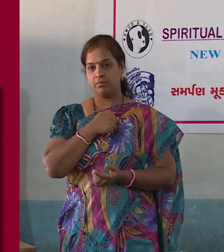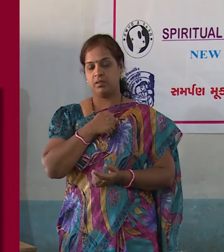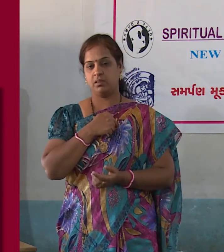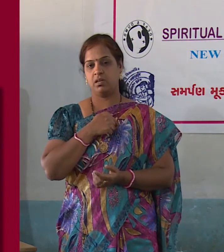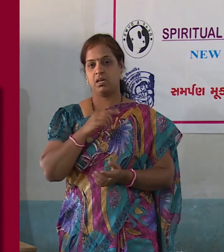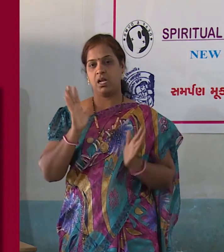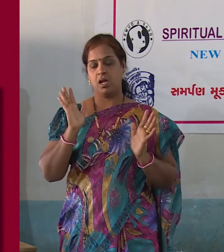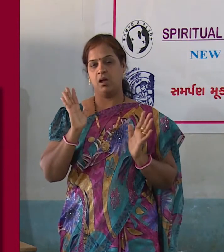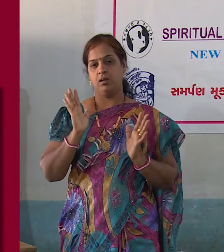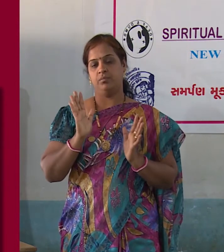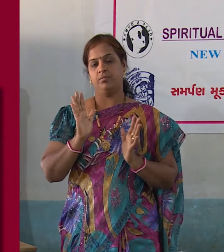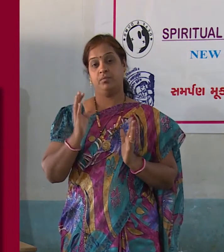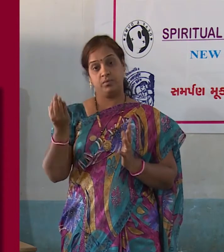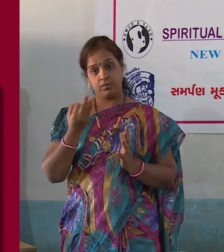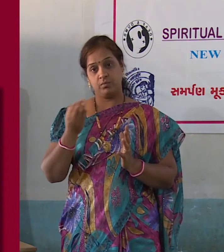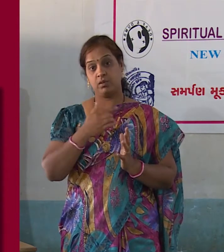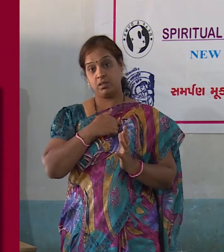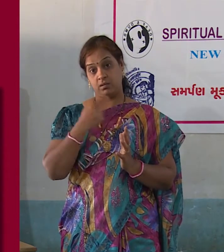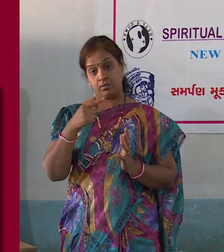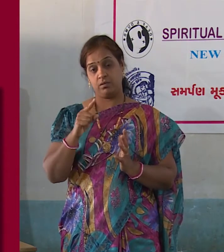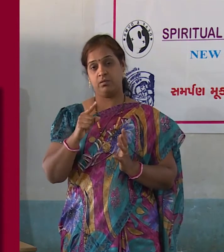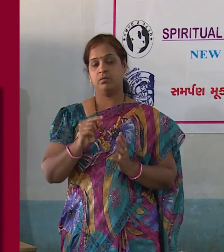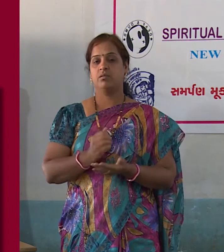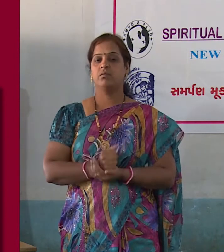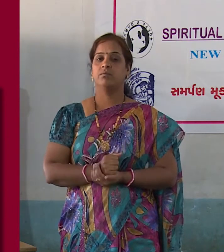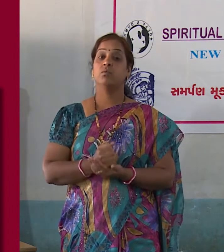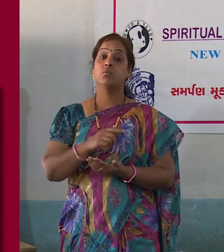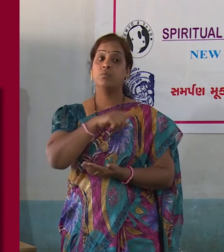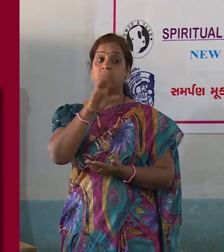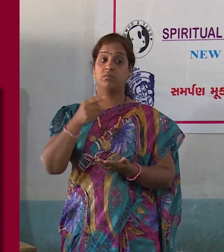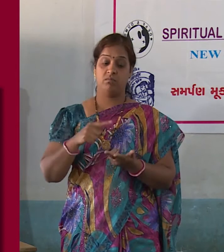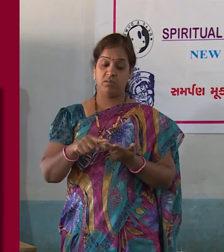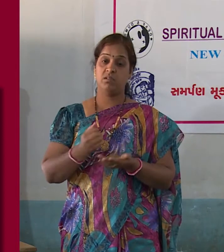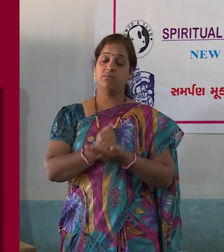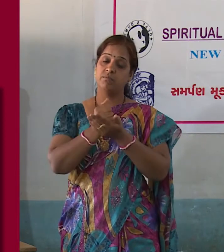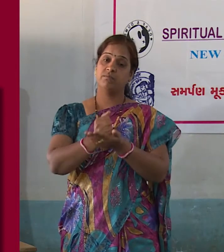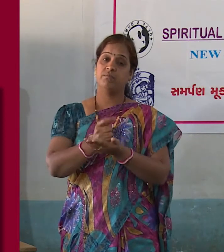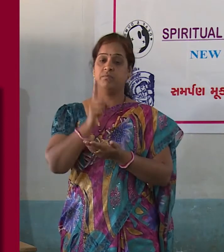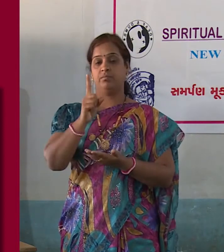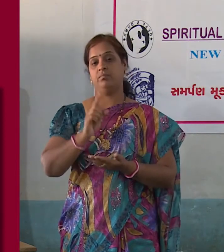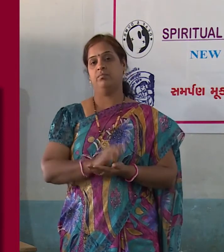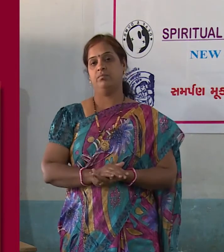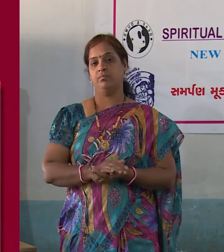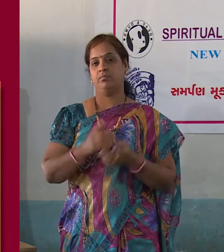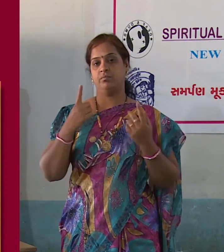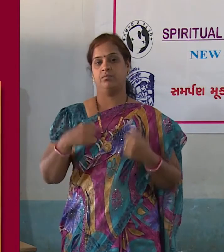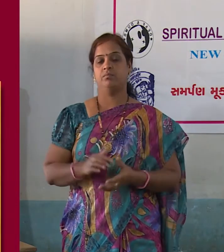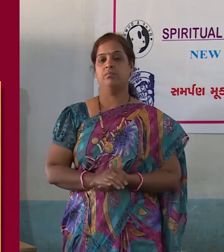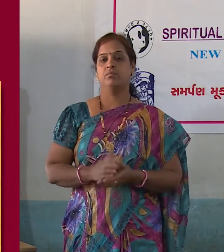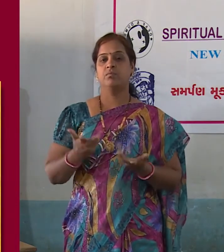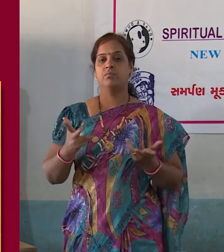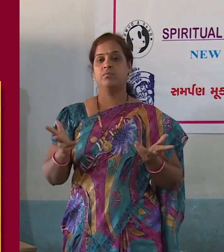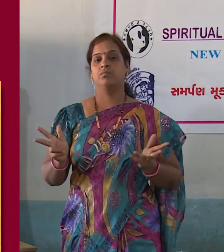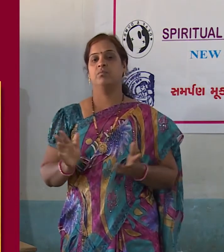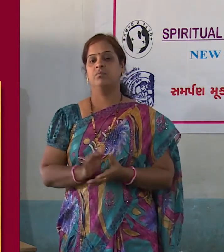है वो बन जाता है संस्कार। अगर पुण्य का कर लिया तो पुण्य आत्मा, क्योंकि आत्मा एक एक्टर है। उसमें दिखाया है